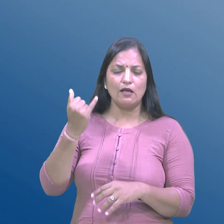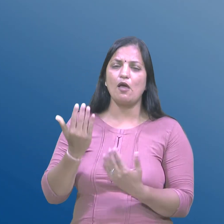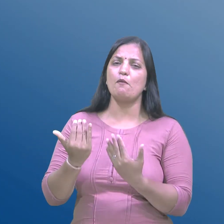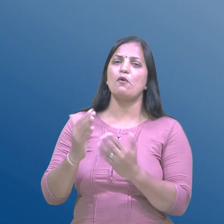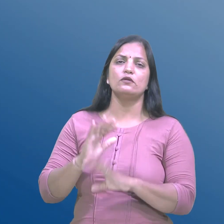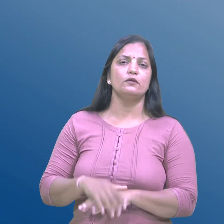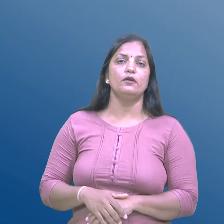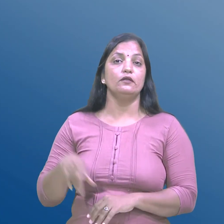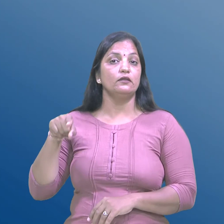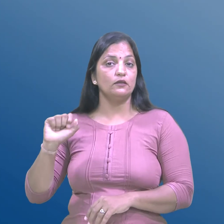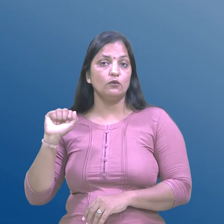તો તેને